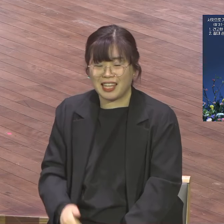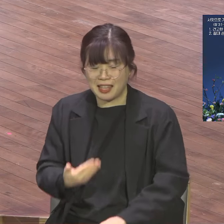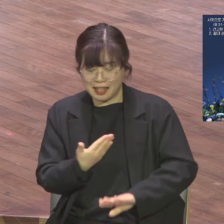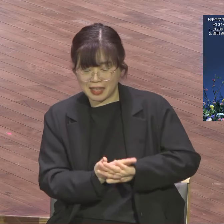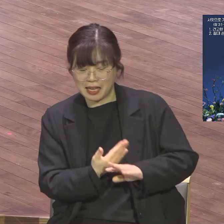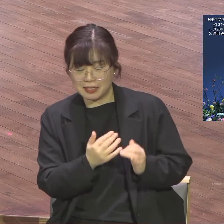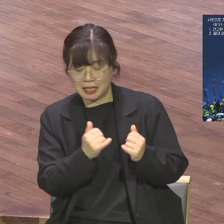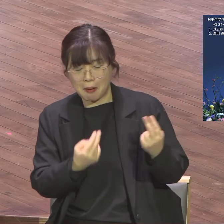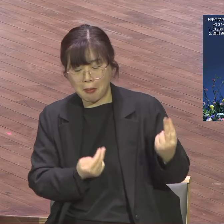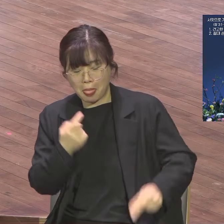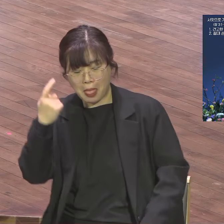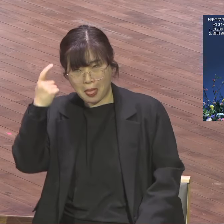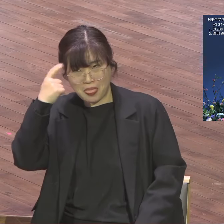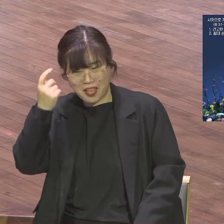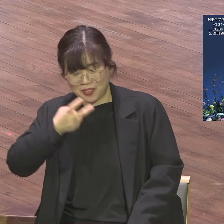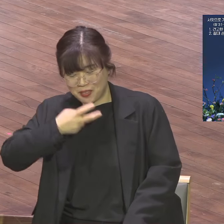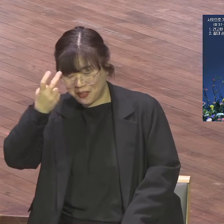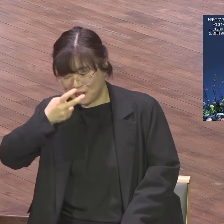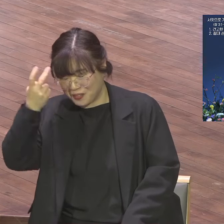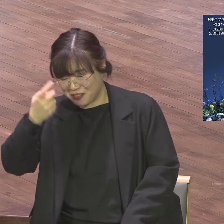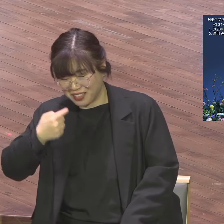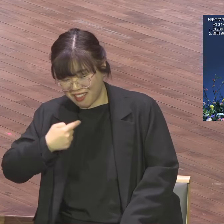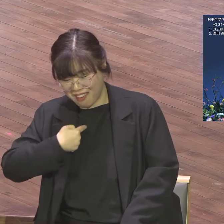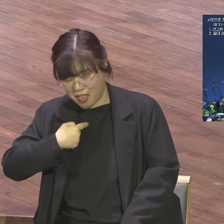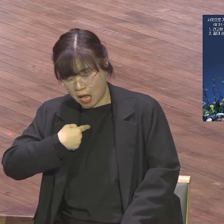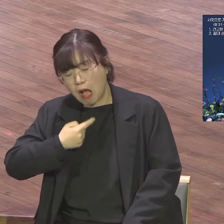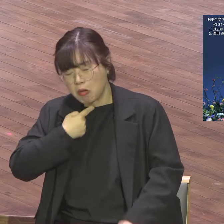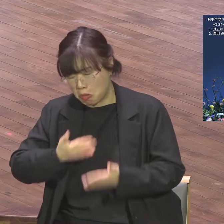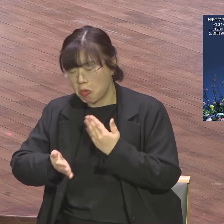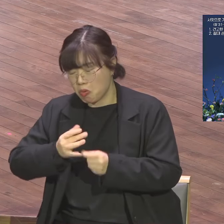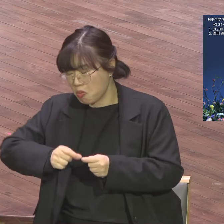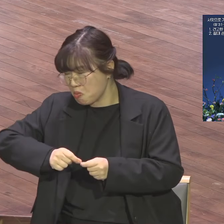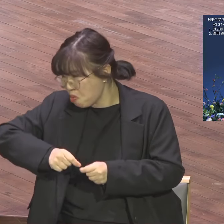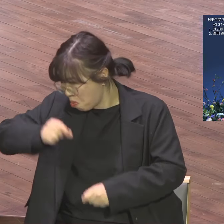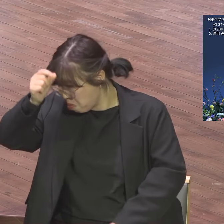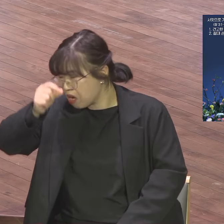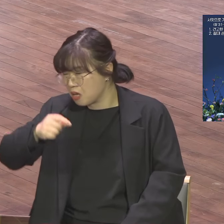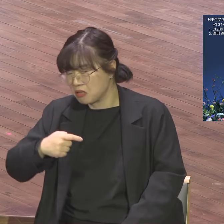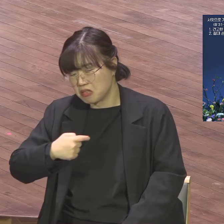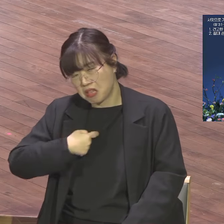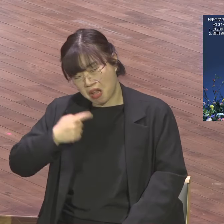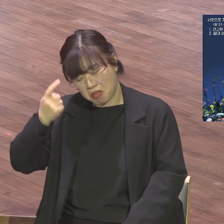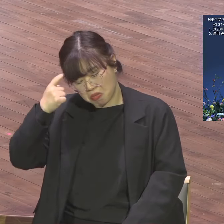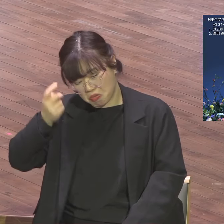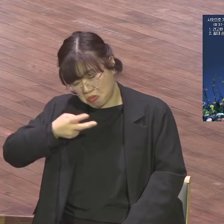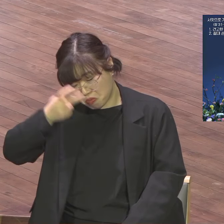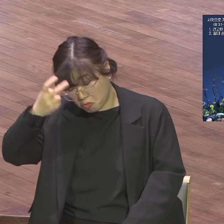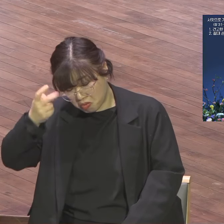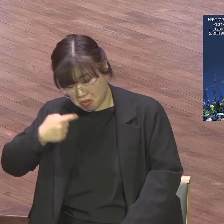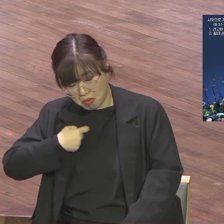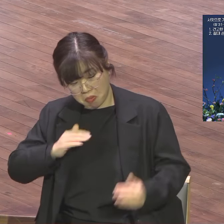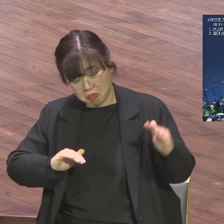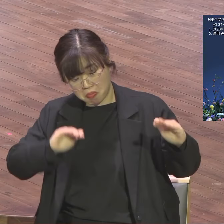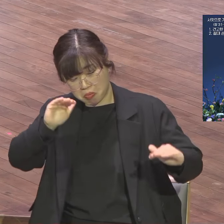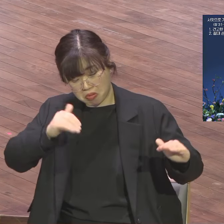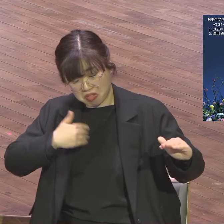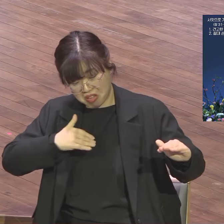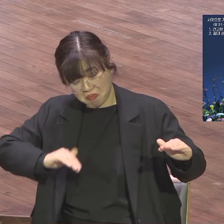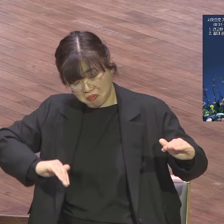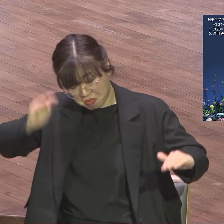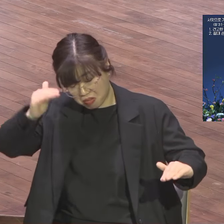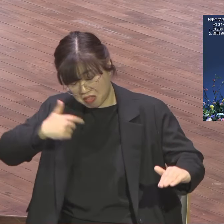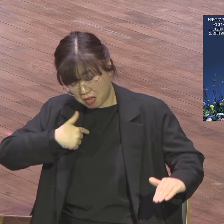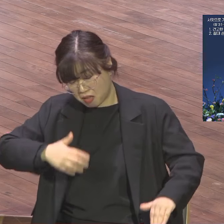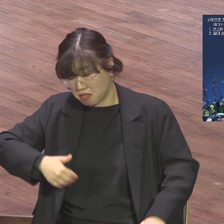좋았어. 내가 남들보다 또 많이 알렸는데 내가 그래도 상당히 내가 천재적인 머리를 가졌는데